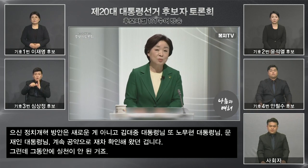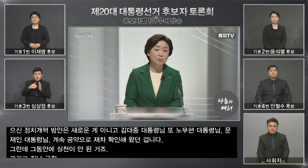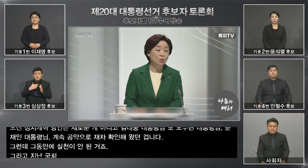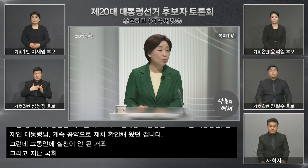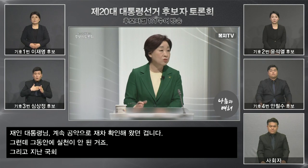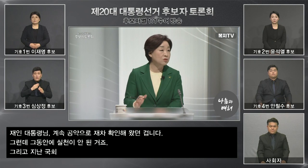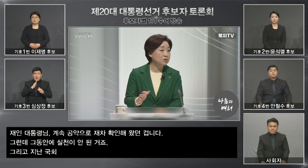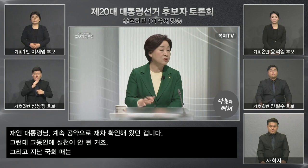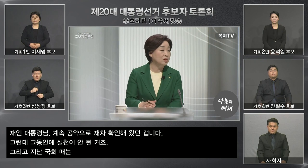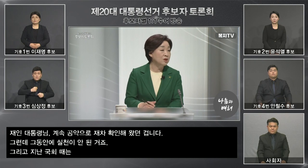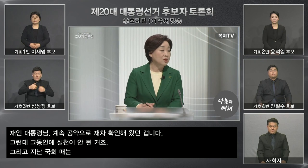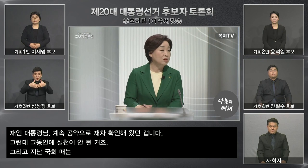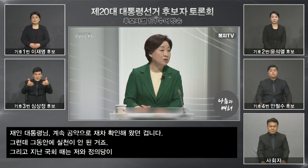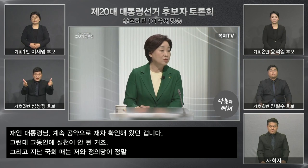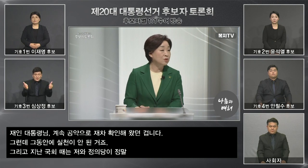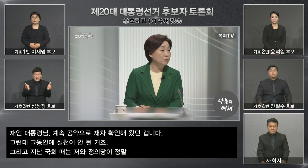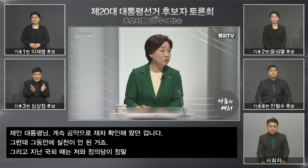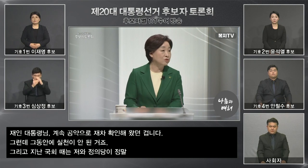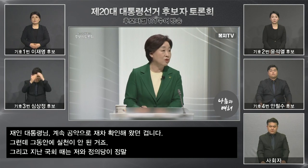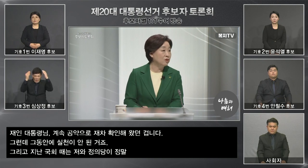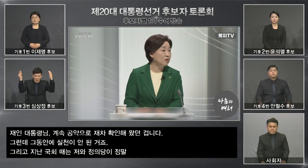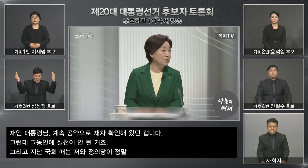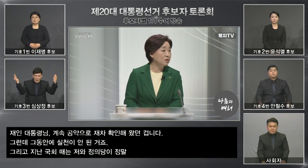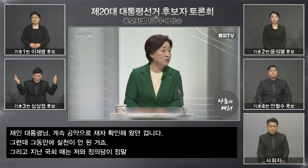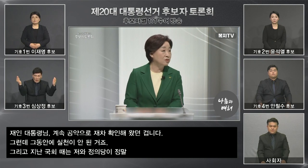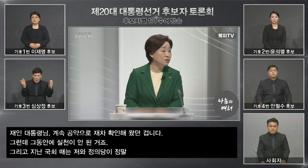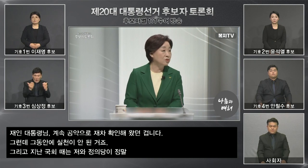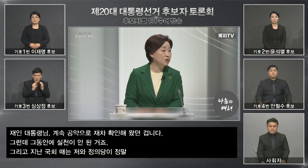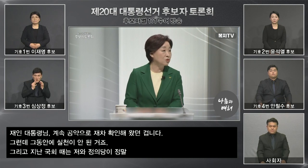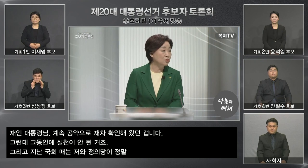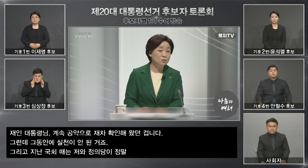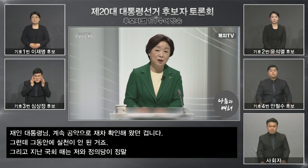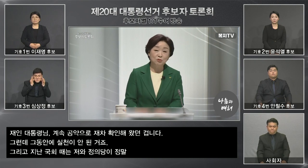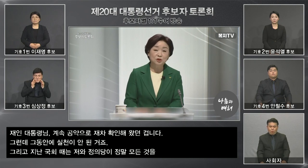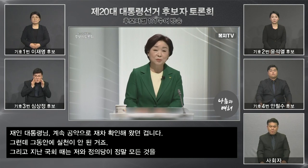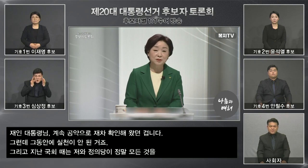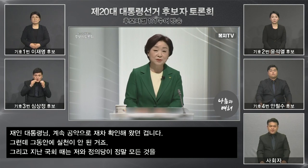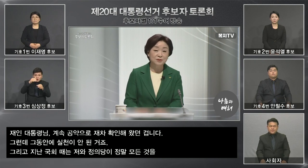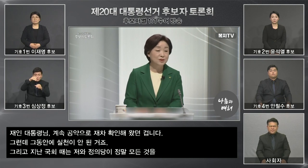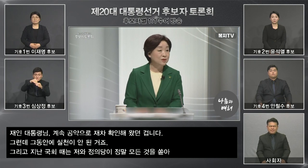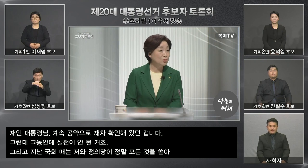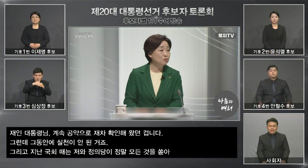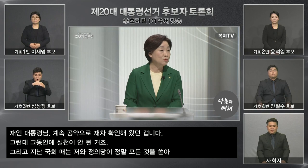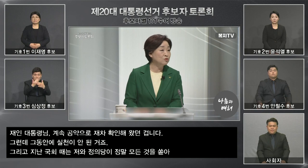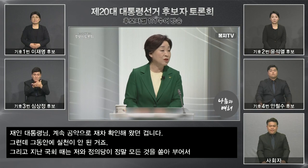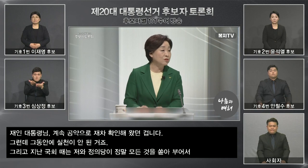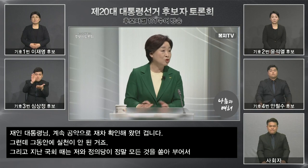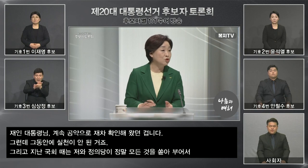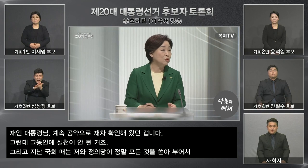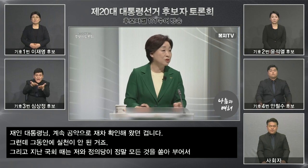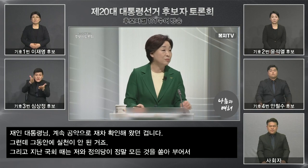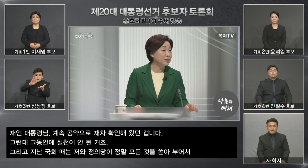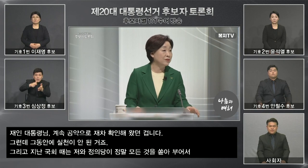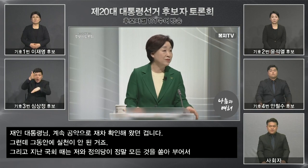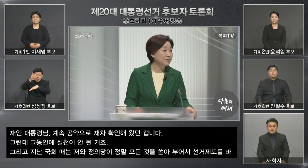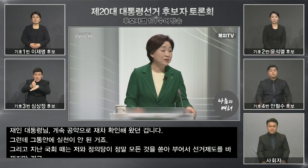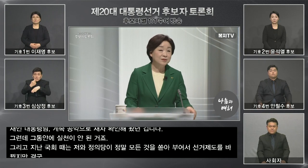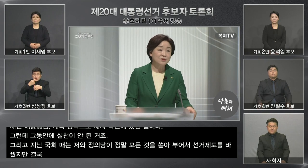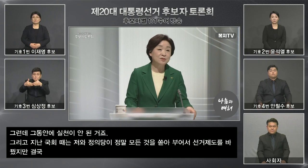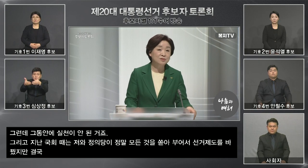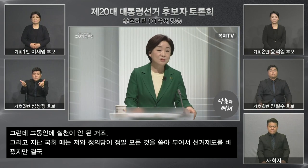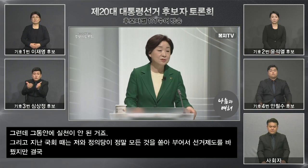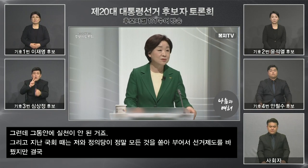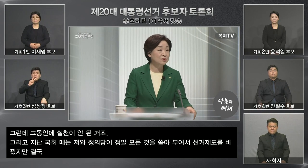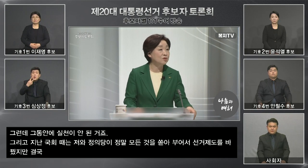정의당이 정말 모든 것을 쏟아부어서 선거제도를 바꿨지만 결국 민주당이 이걸 뒤집었단 말이에요.